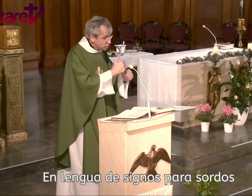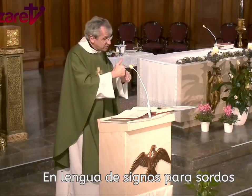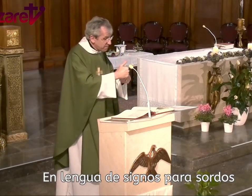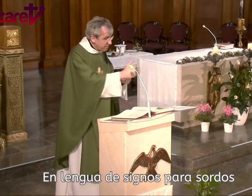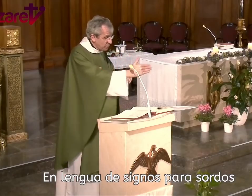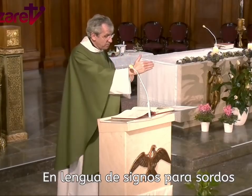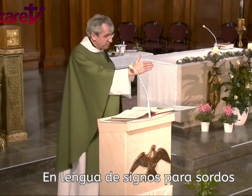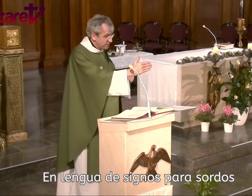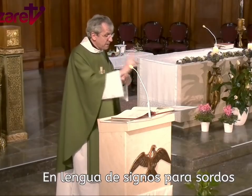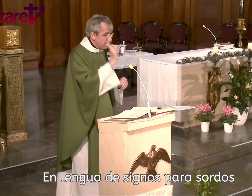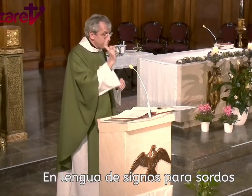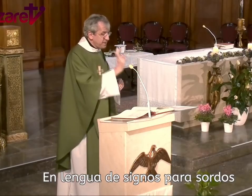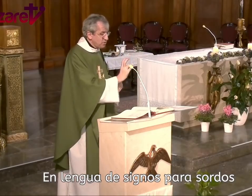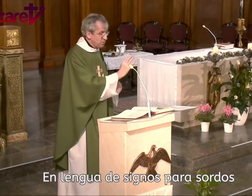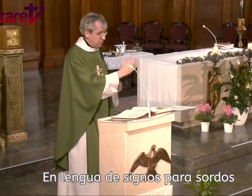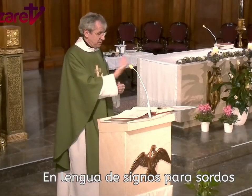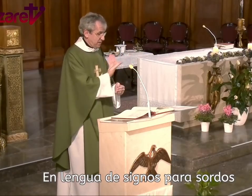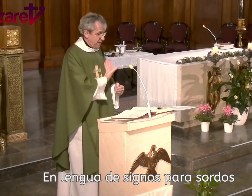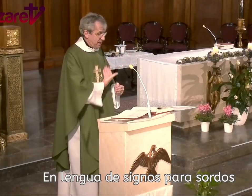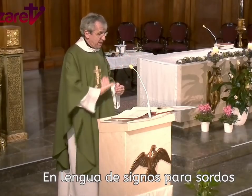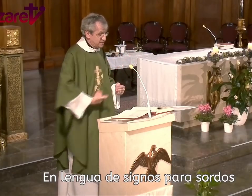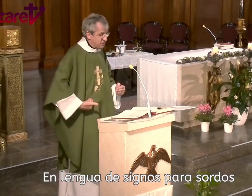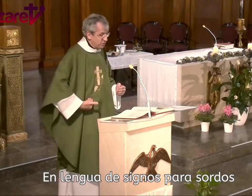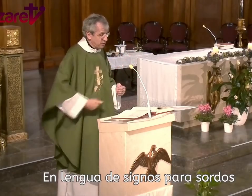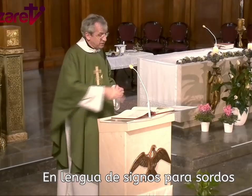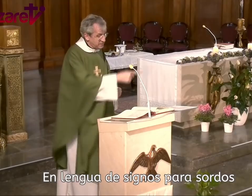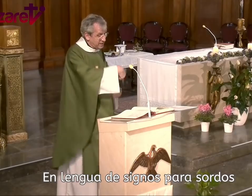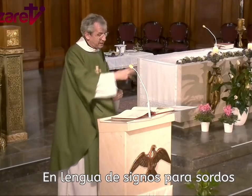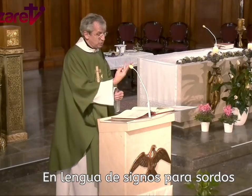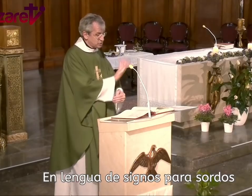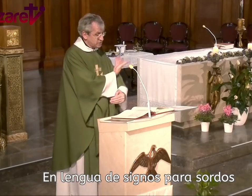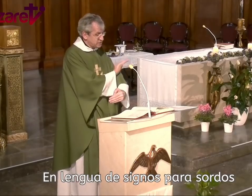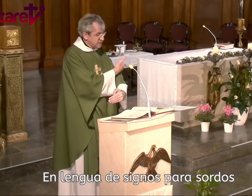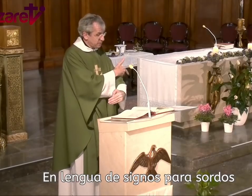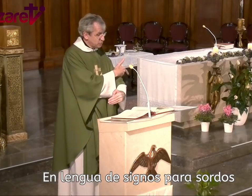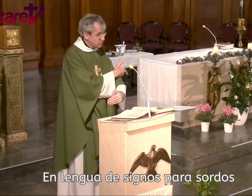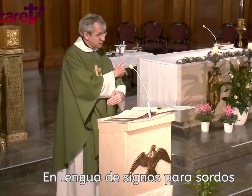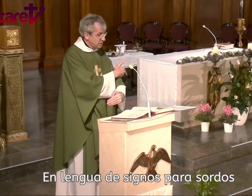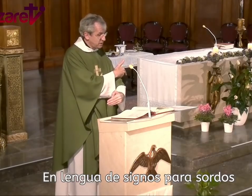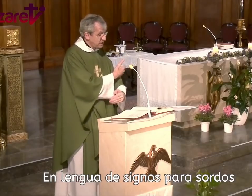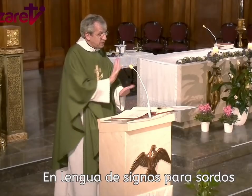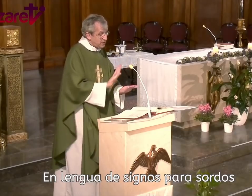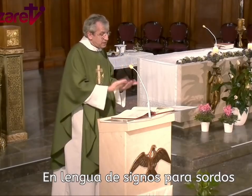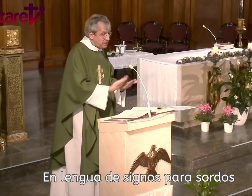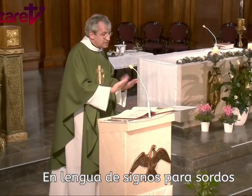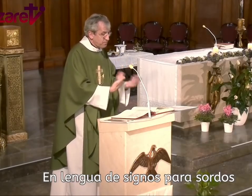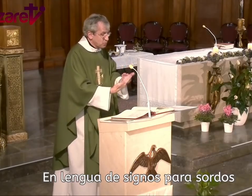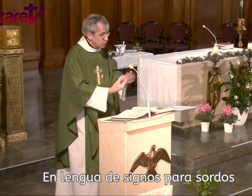tiempo Vino el señor de aquellos siervos Y se puso